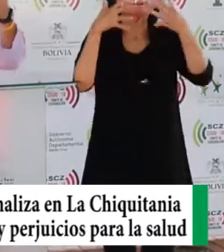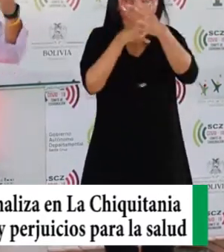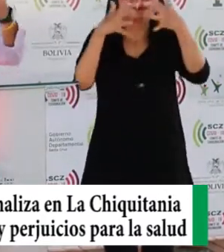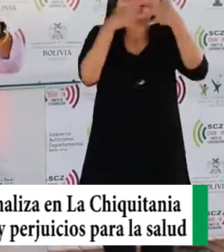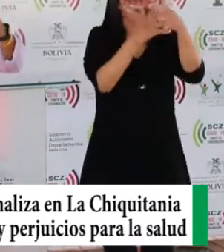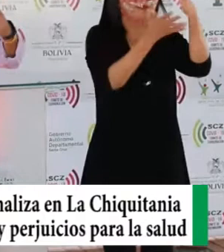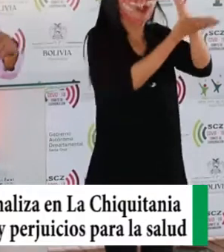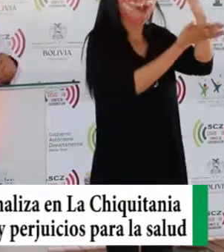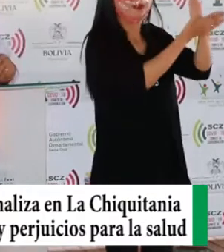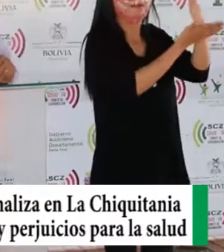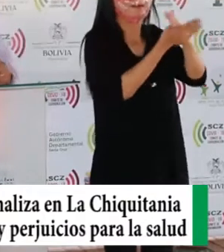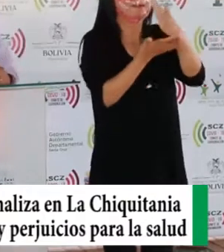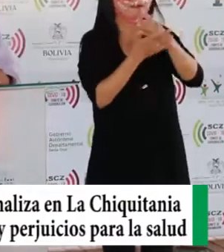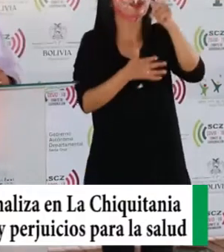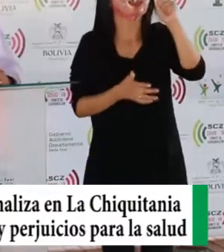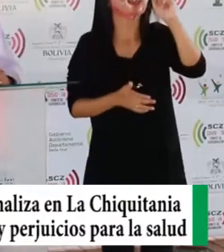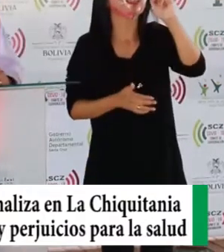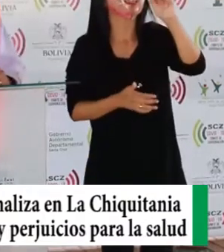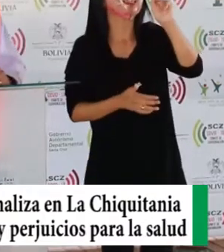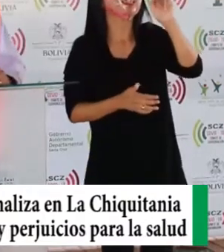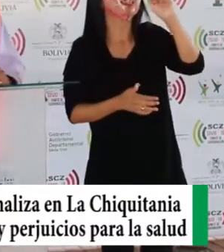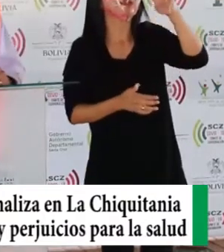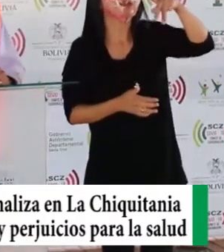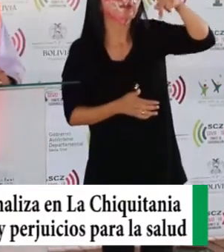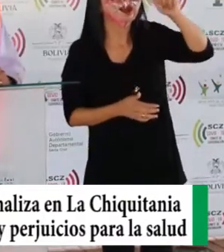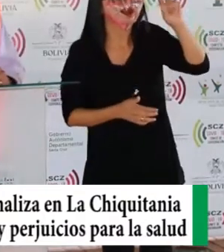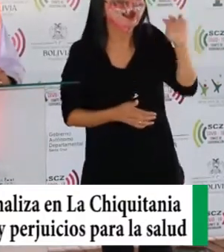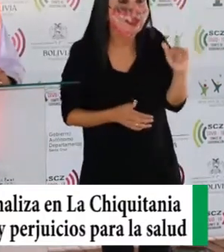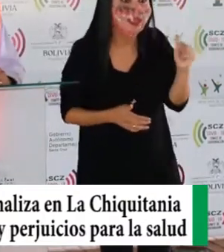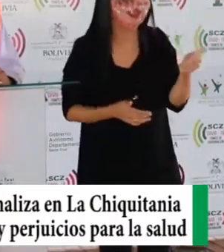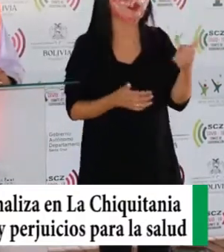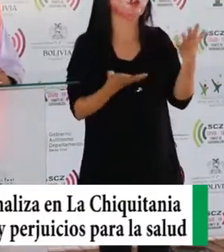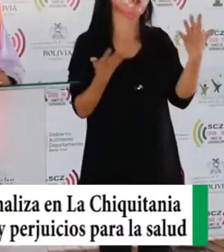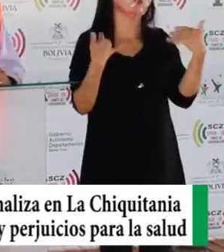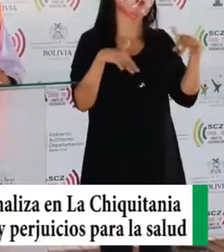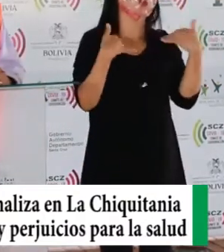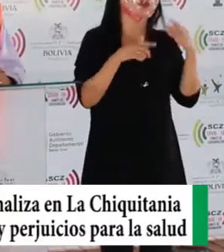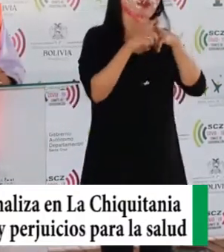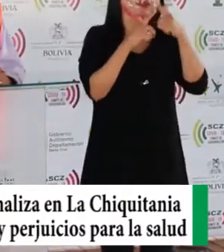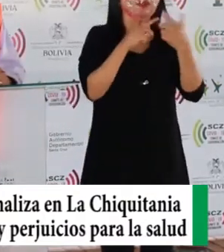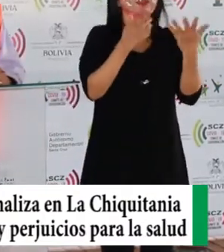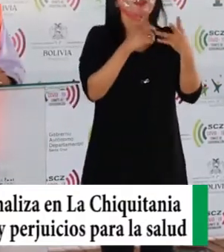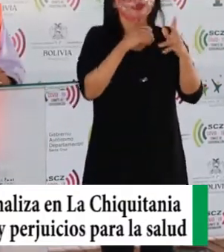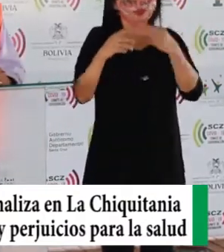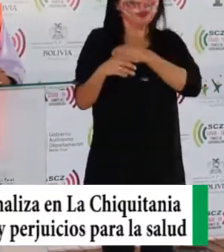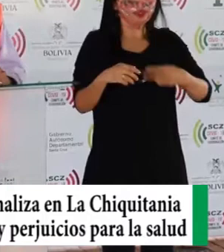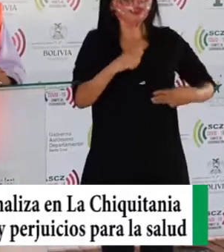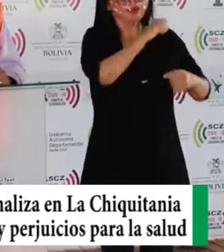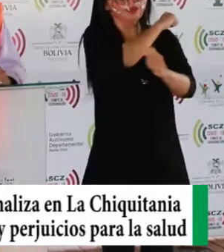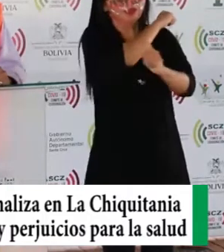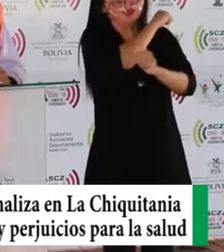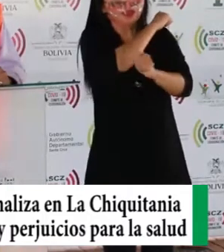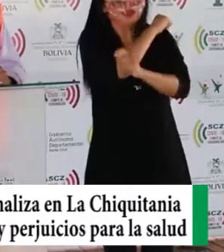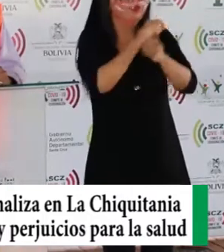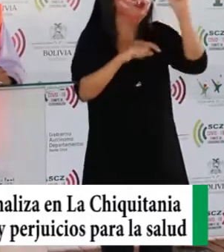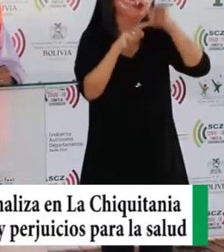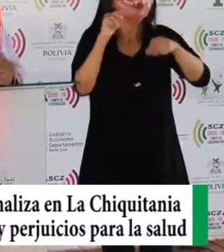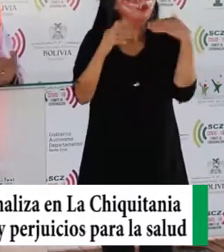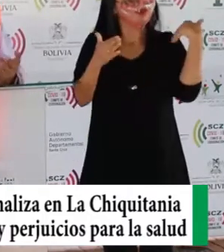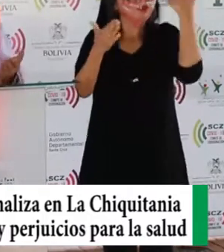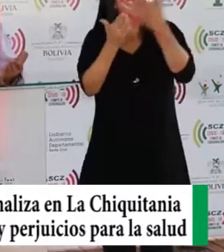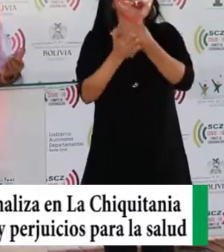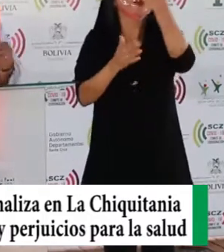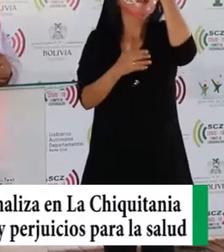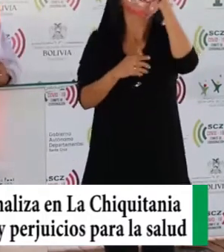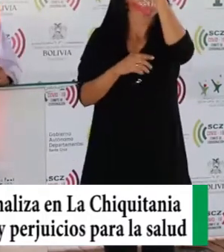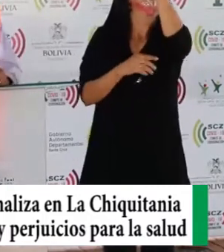y mucha gente que tenía que venir a hacerse atender al distrito 1 del municipio del Torno no pudo llegar. Entonces, eso